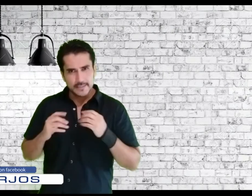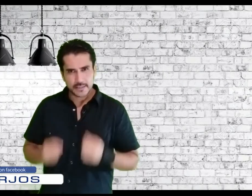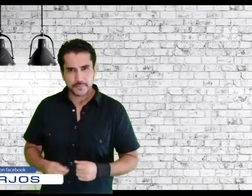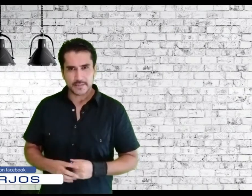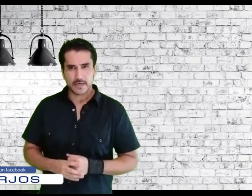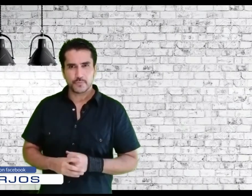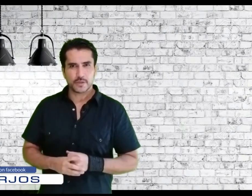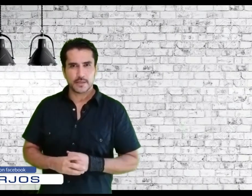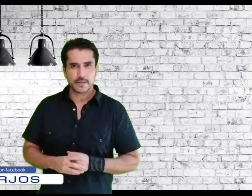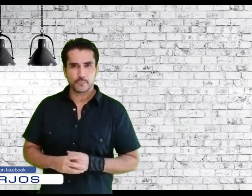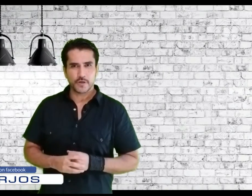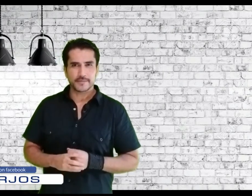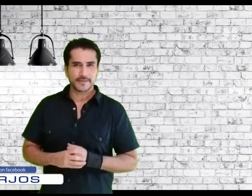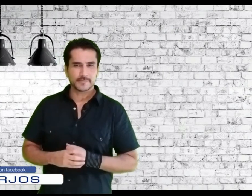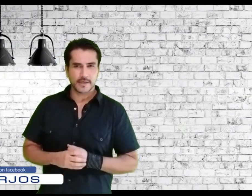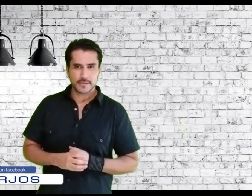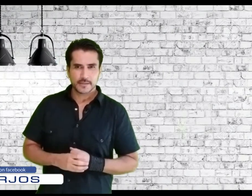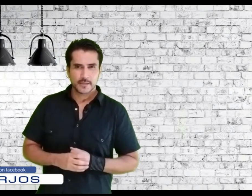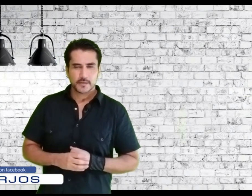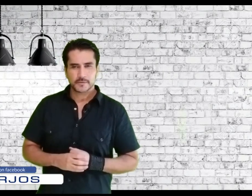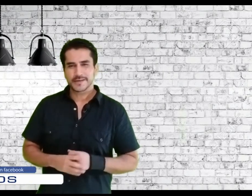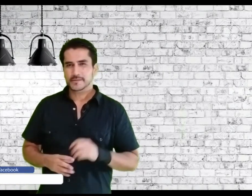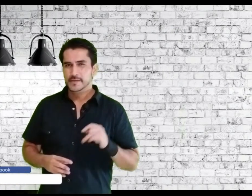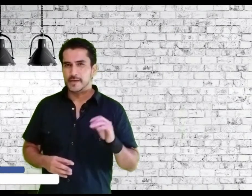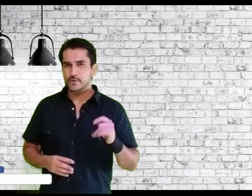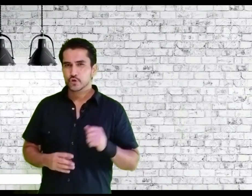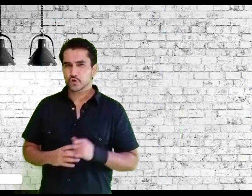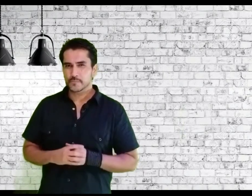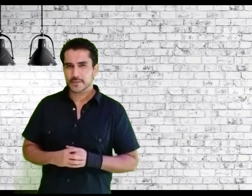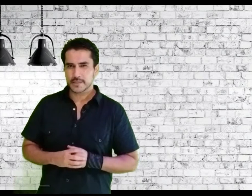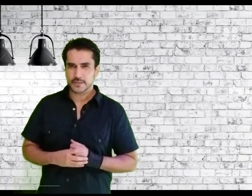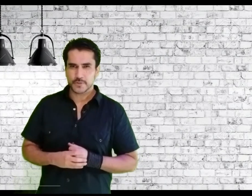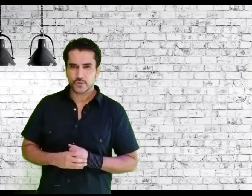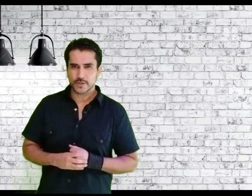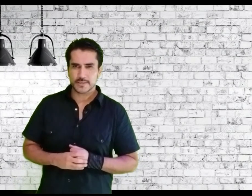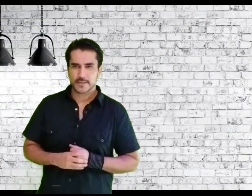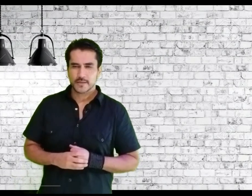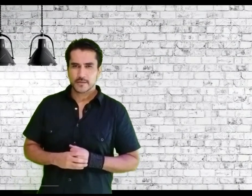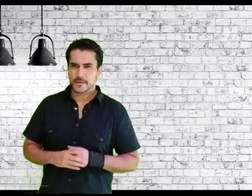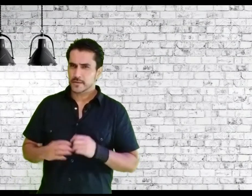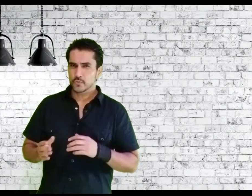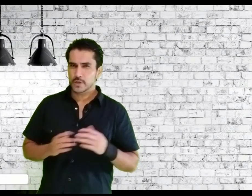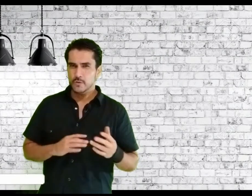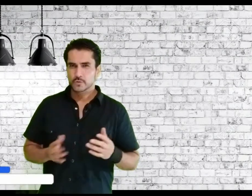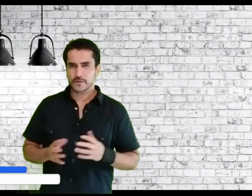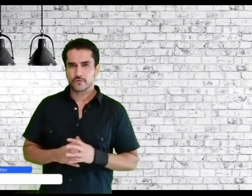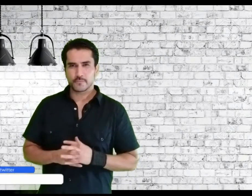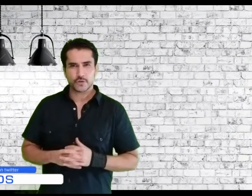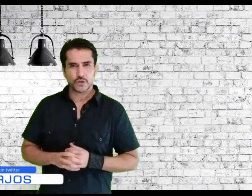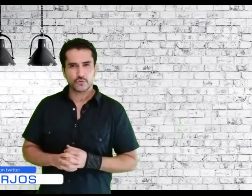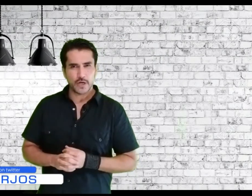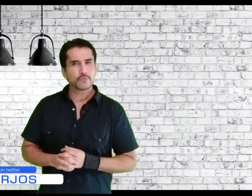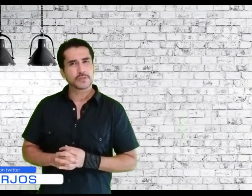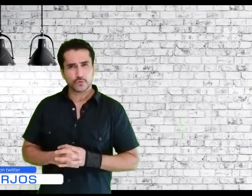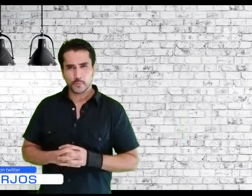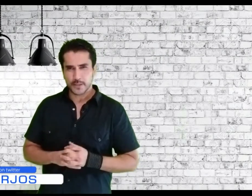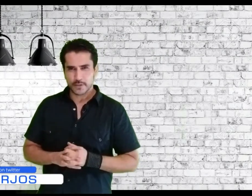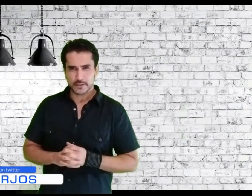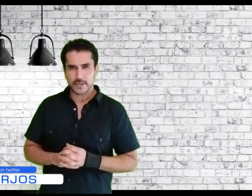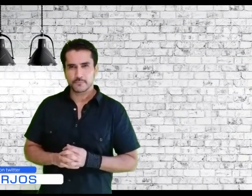es especial porque voy a intentar deletrear los nombres de las personas que de una u otra forma nos ayudaron y se tomaron el tiempo y